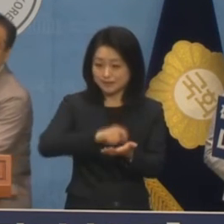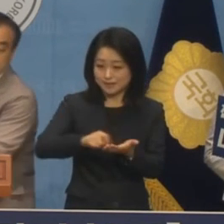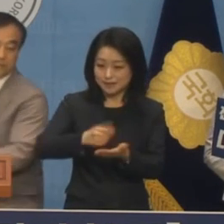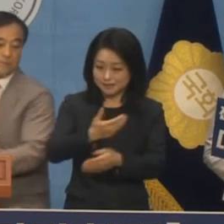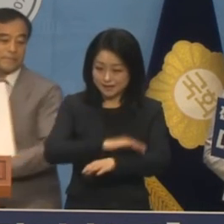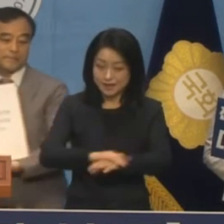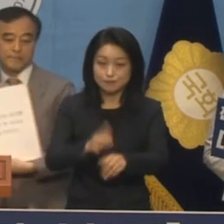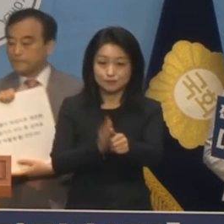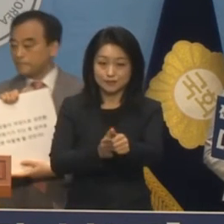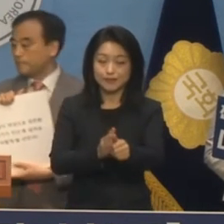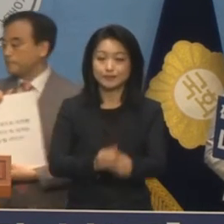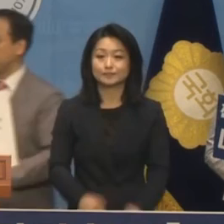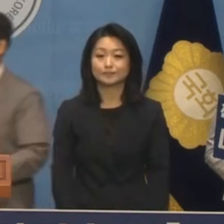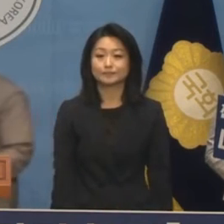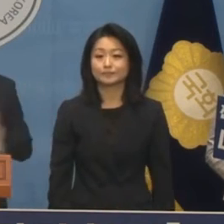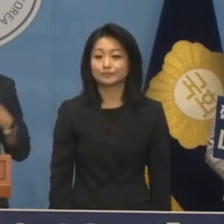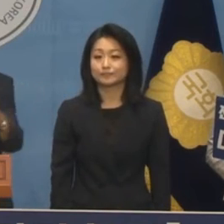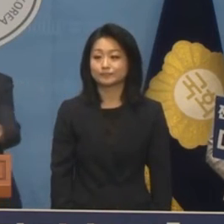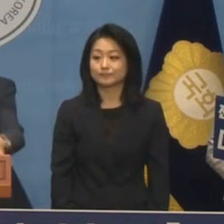감사합니다.